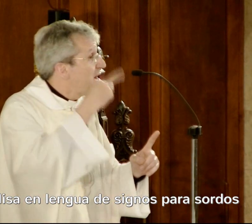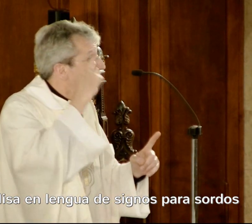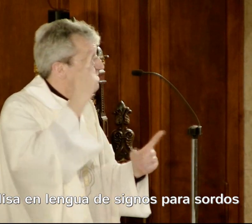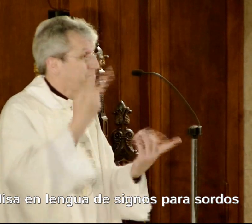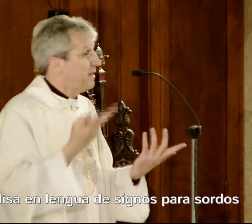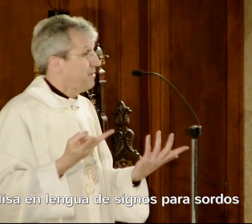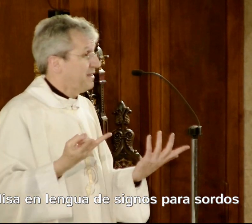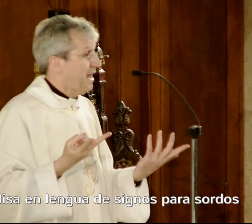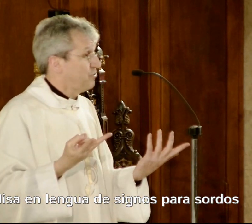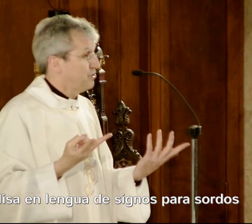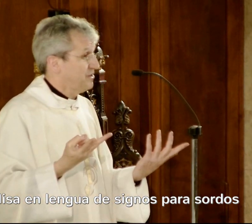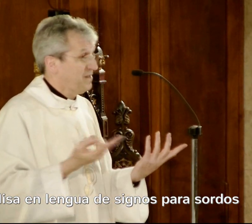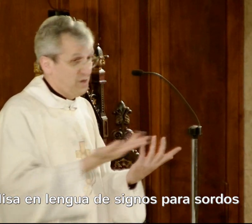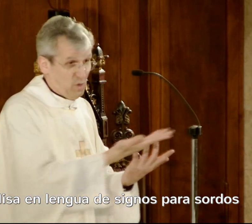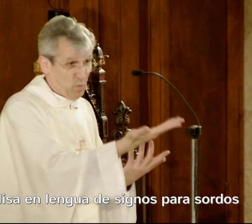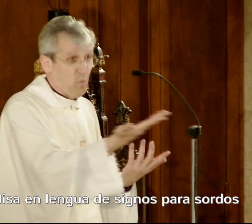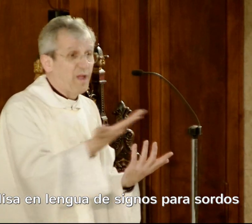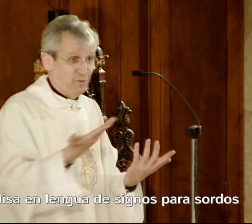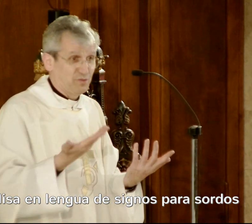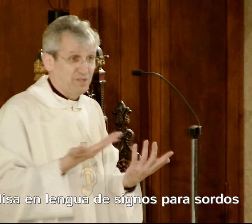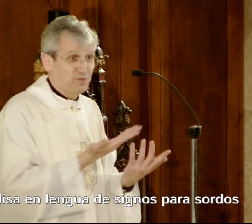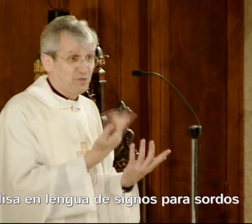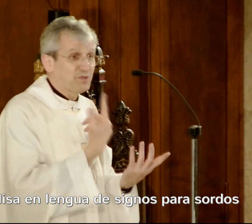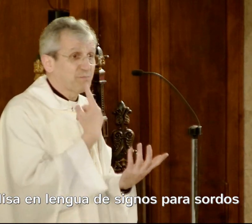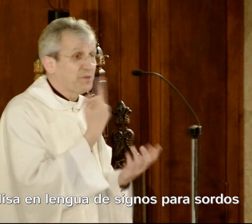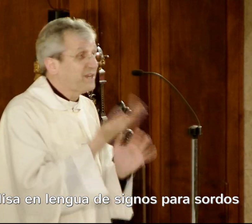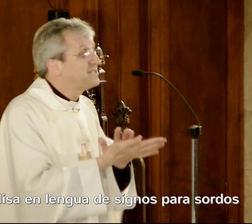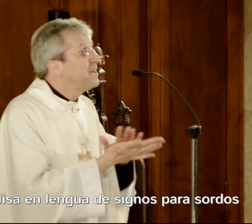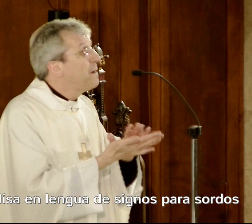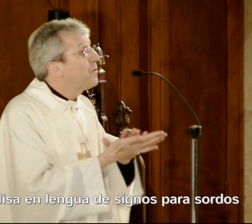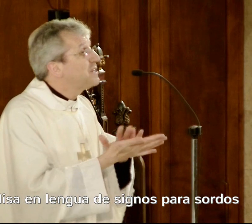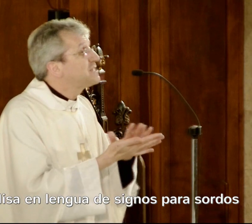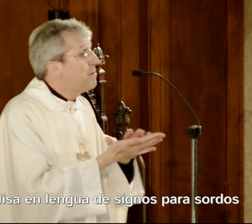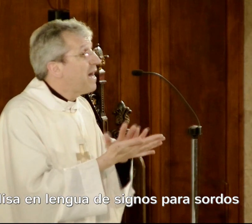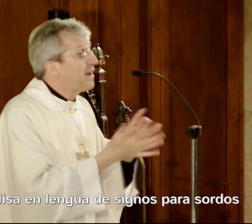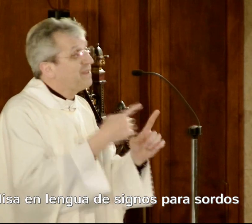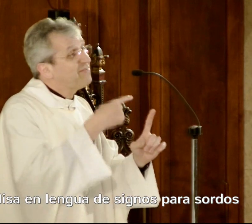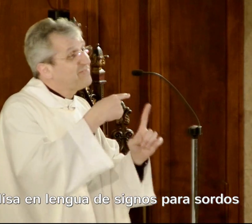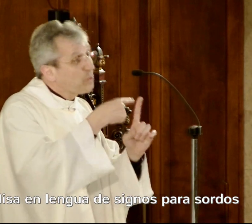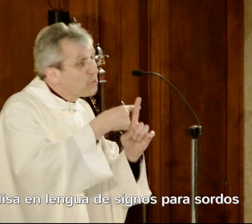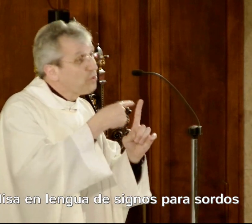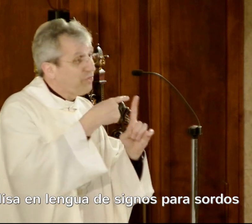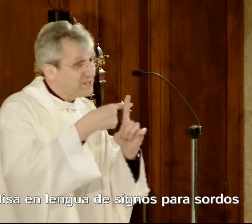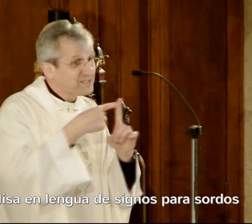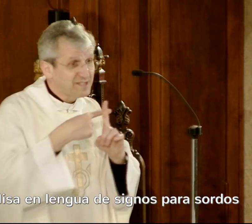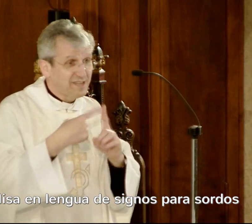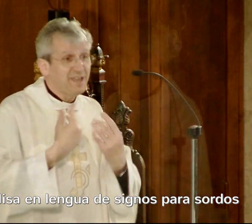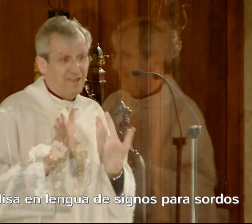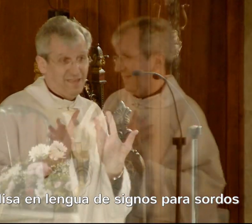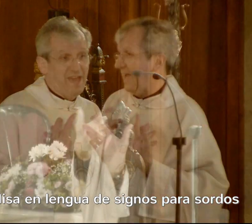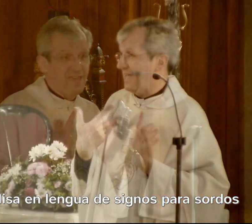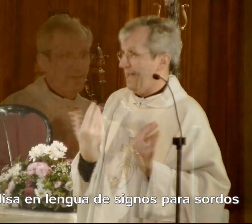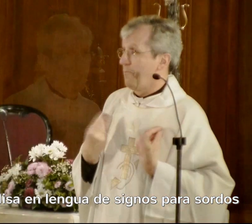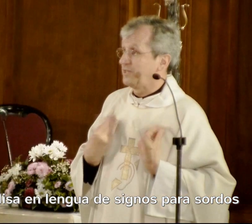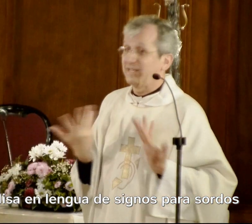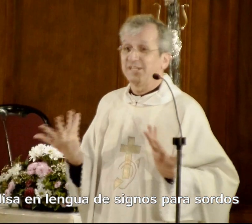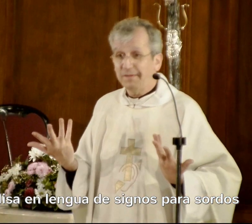la experimentamos, ¿Cuántos de vosotros podéis hablar de cruces que hay en vuestras